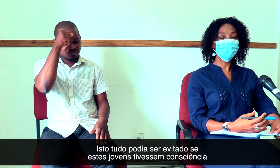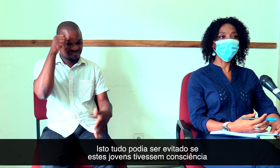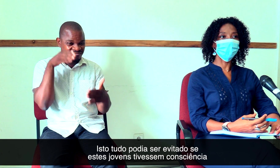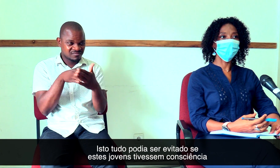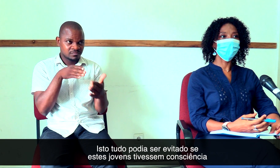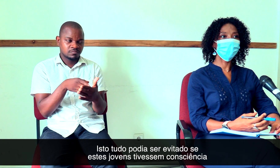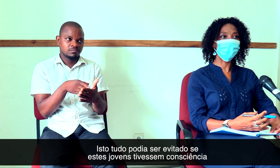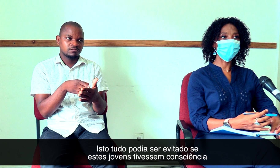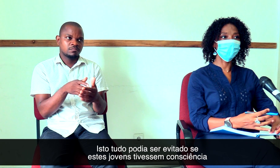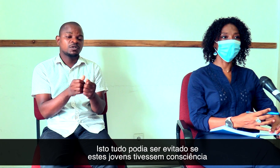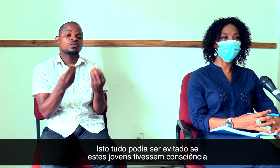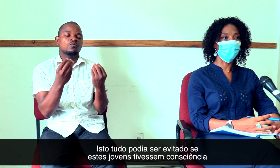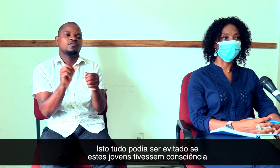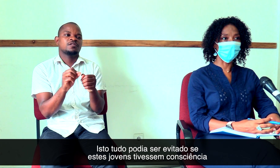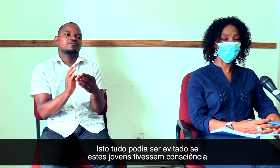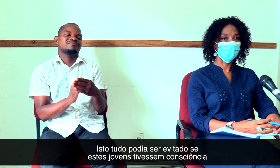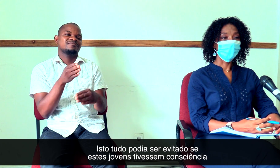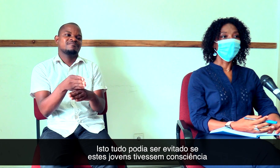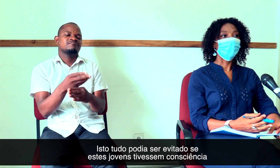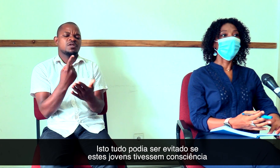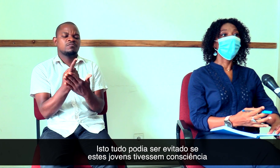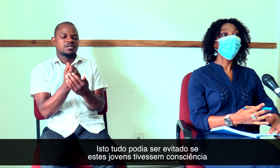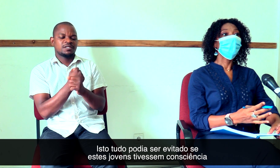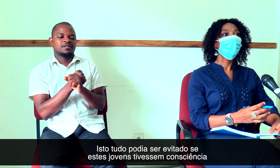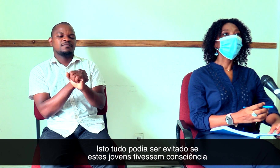se estes jovens